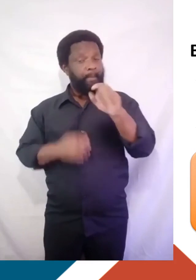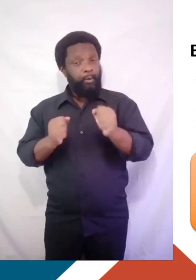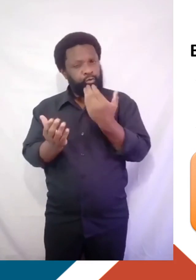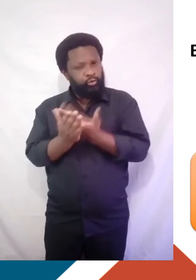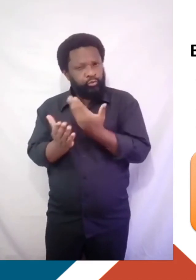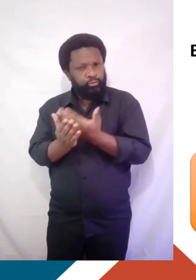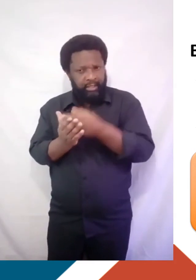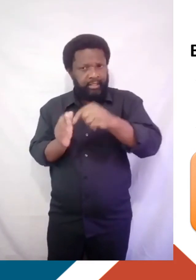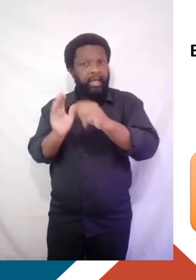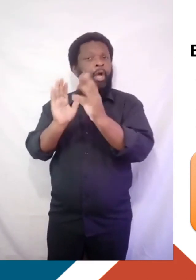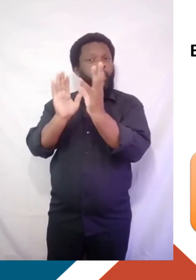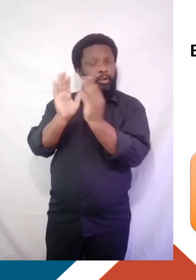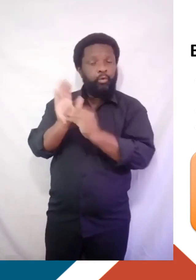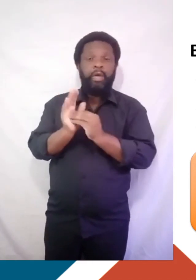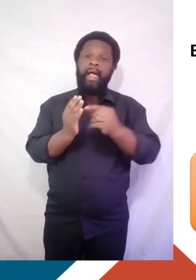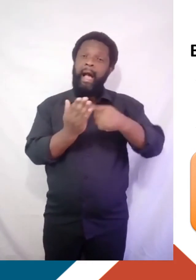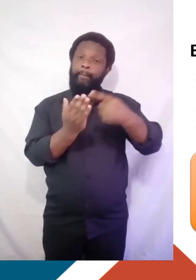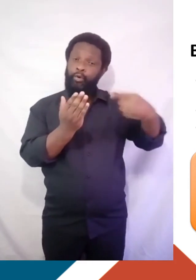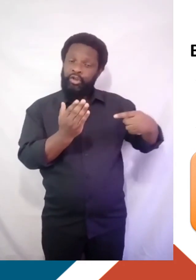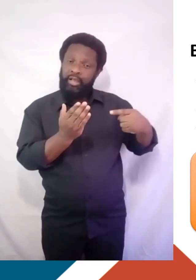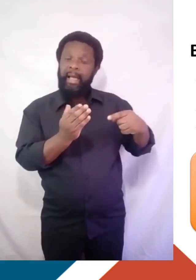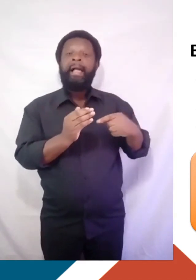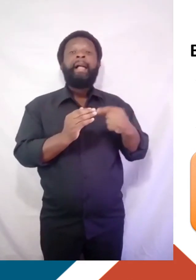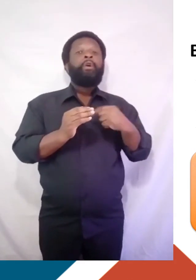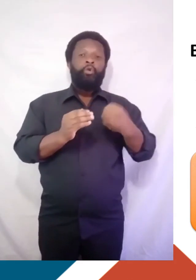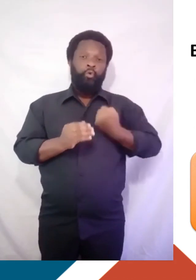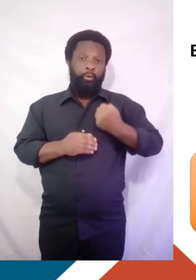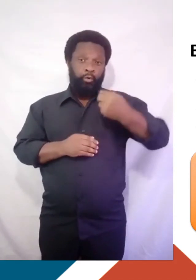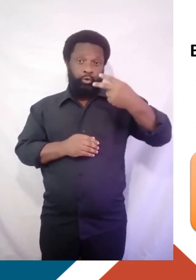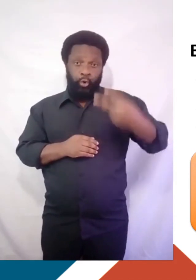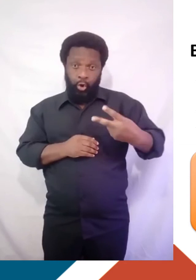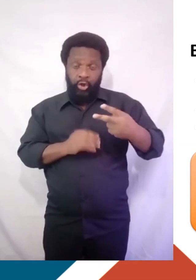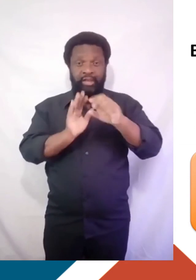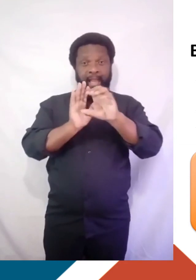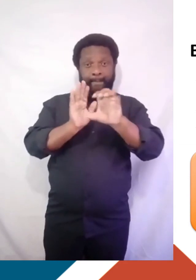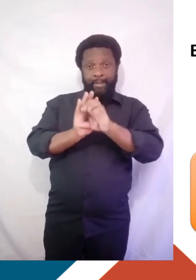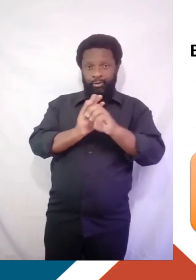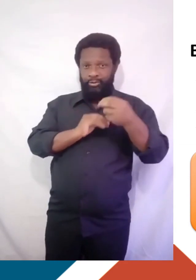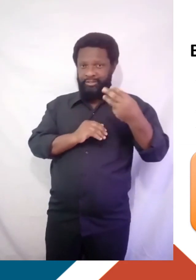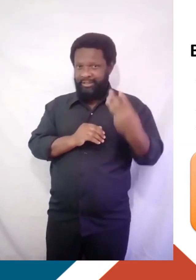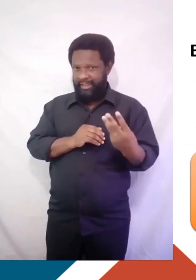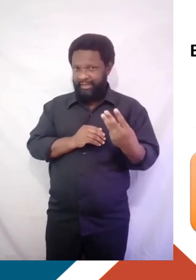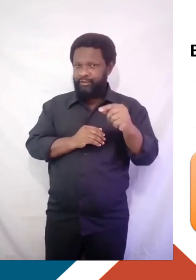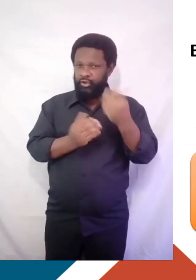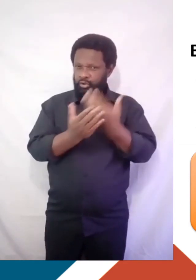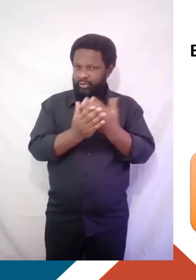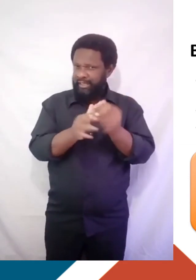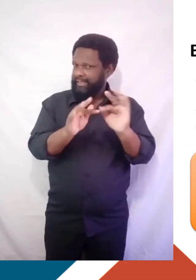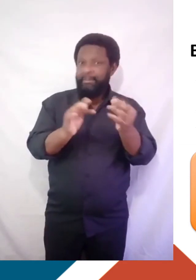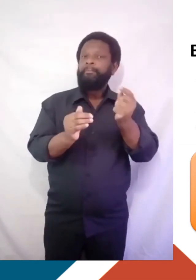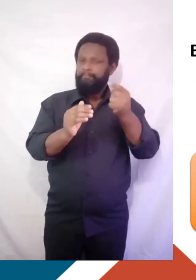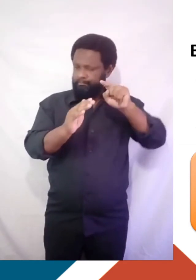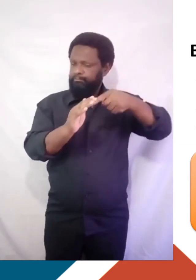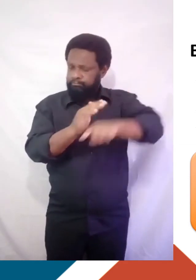pode estudar este conteúdo na apostila do PVS, no módulo 2, capítulo 3. Aprofunde-se nos